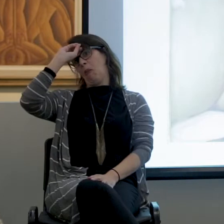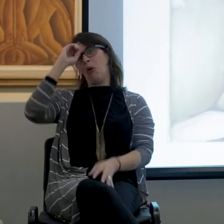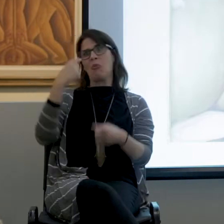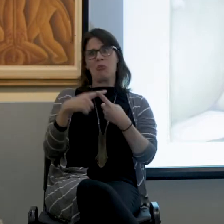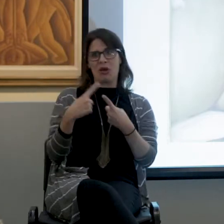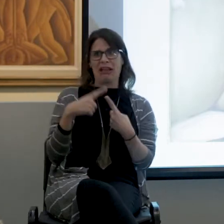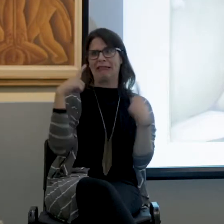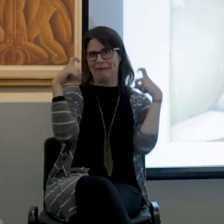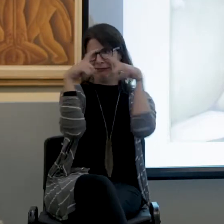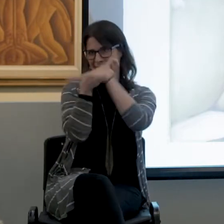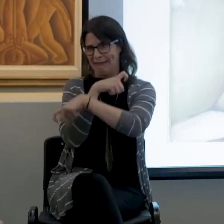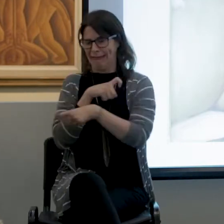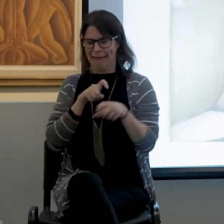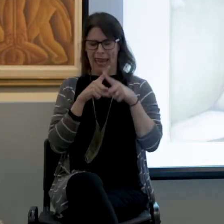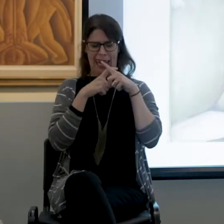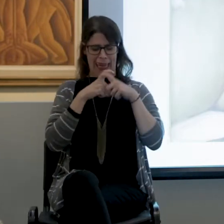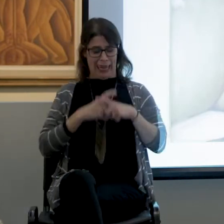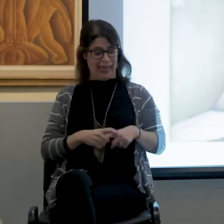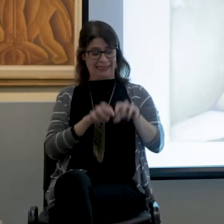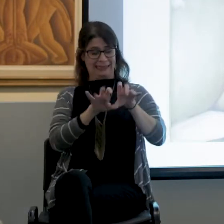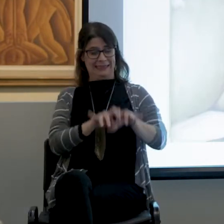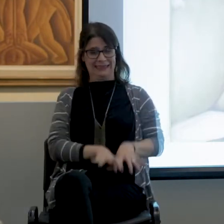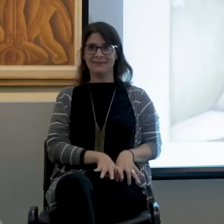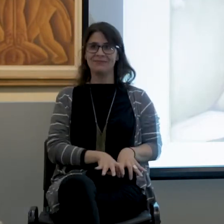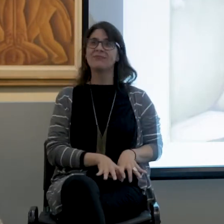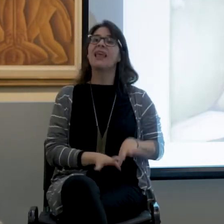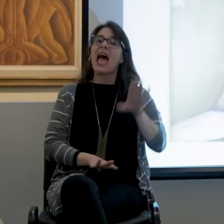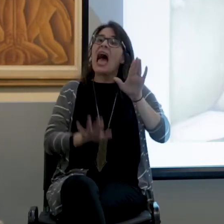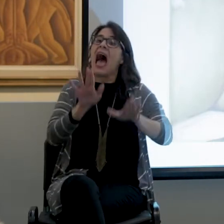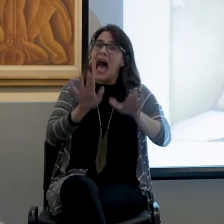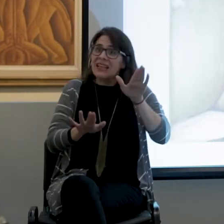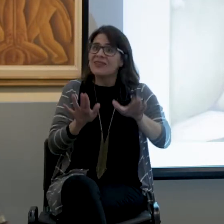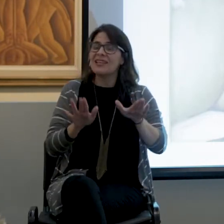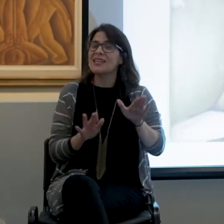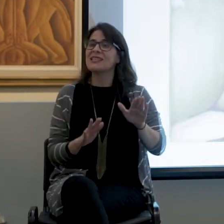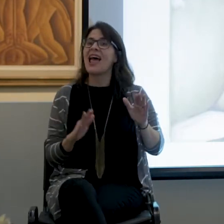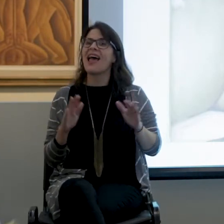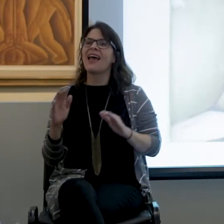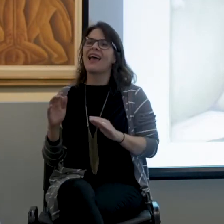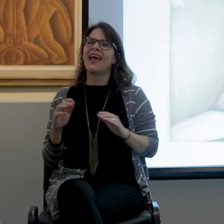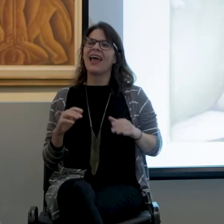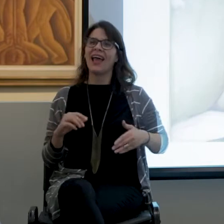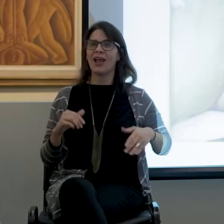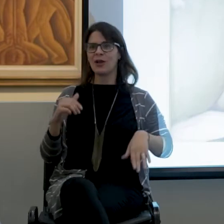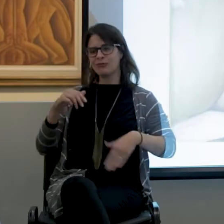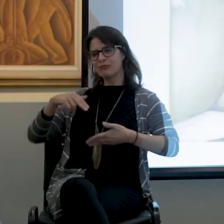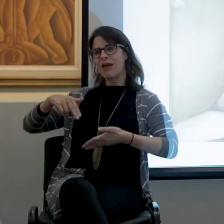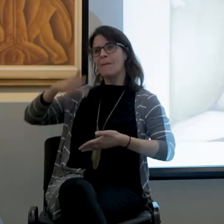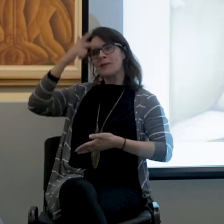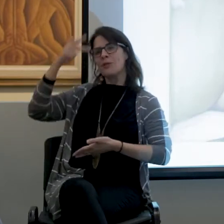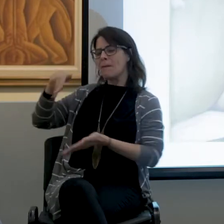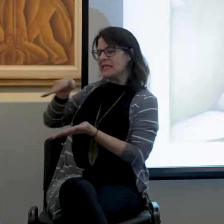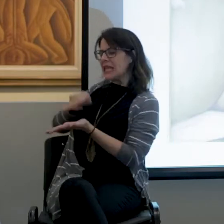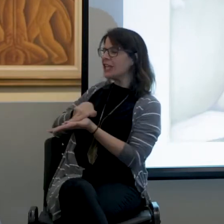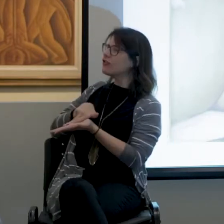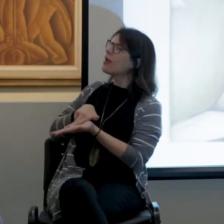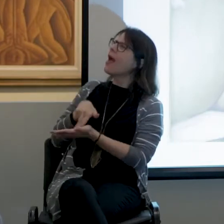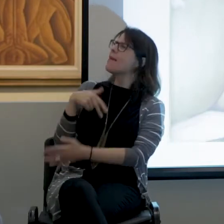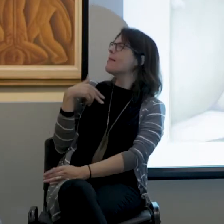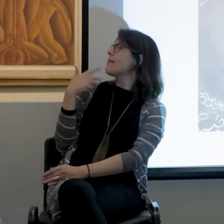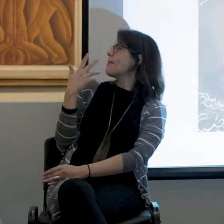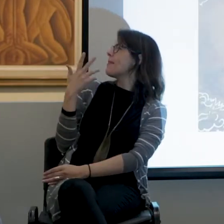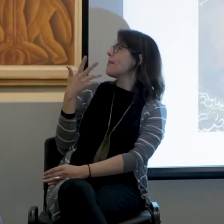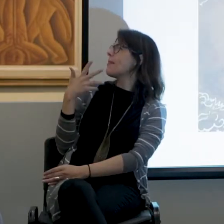consultório e disse que quando os pacientes estavam legais, ele ia lá e abria e mostrava, somente as mulheres, curou a histeria. O